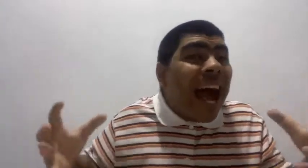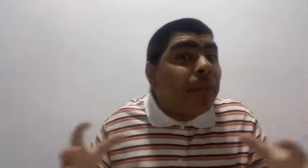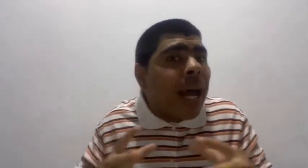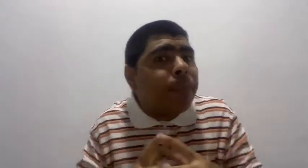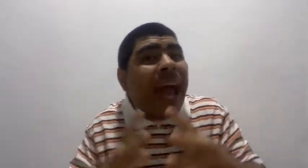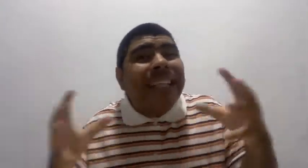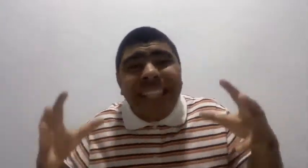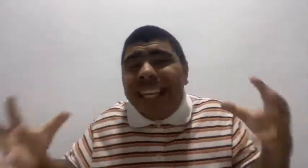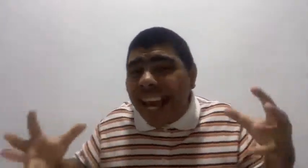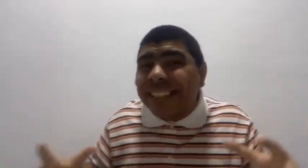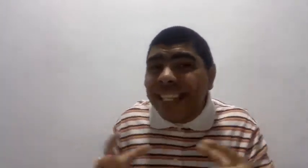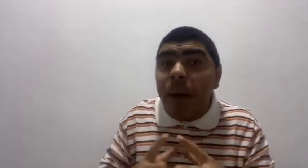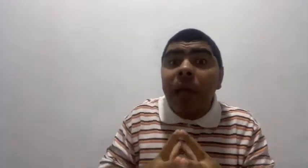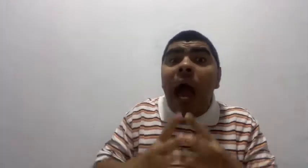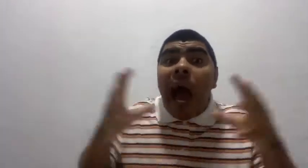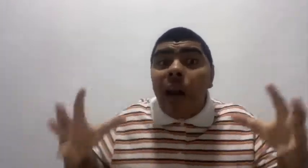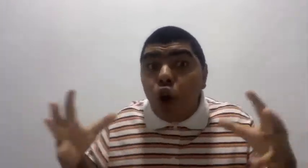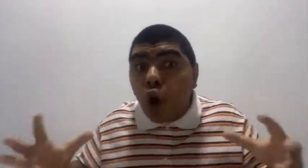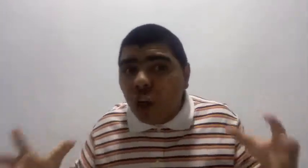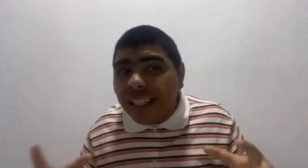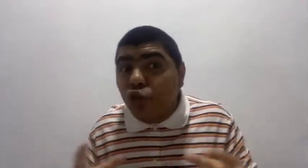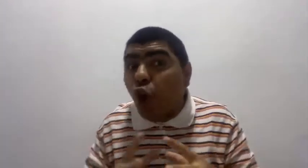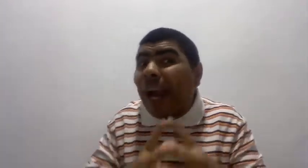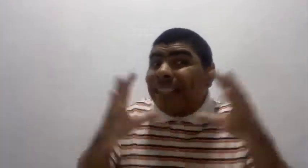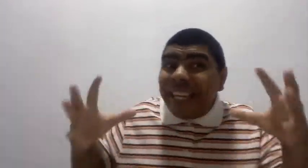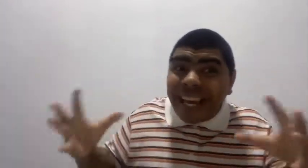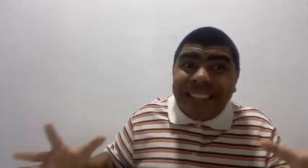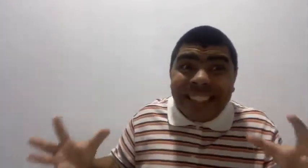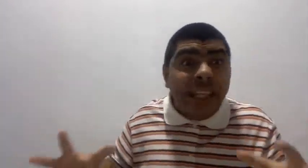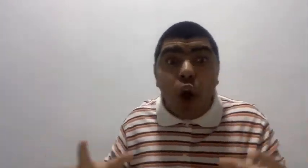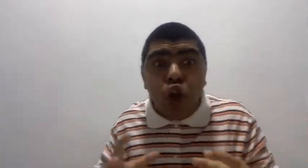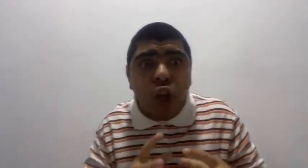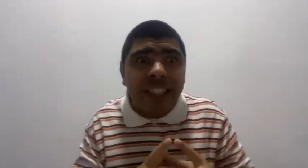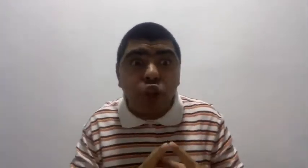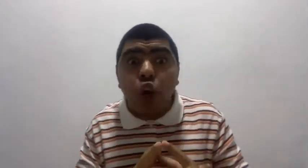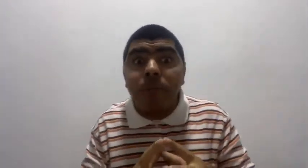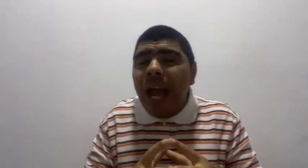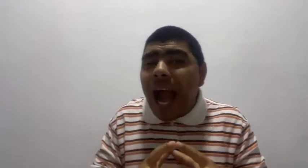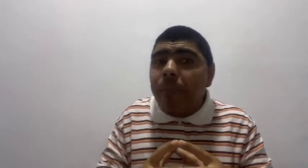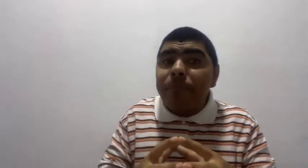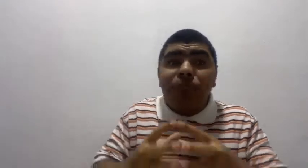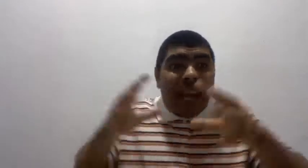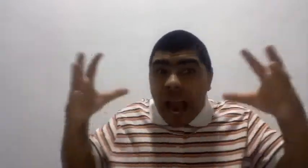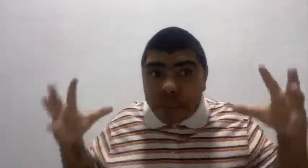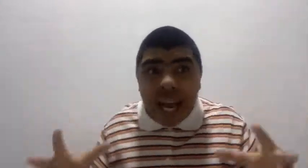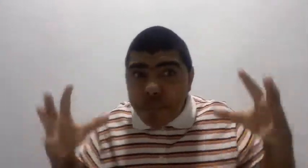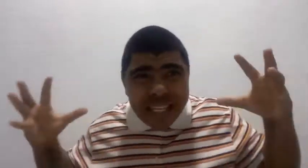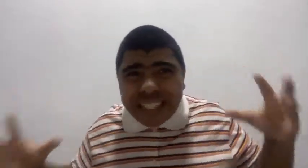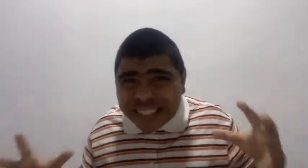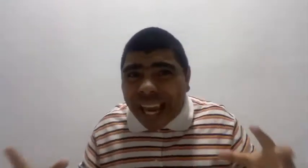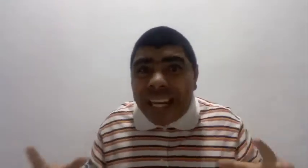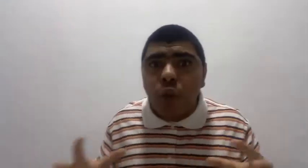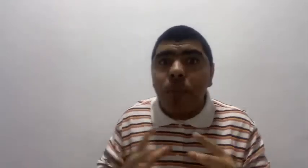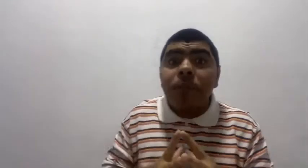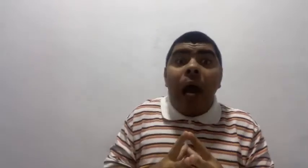habla a esta iglesia, a los corintios, que esta iglesia de los corintios, amén, te había ministerio,